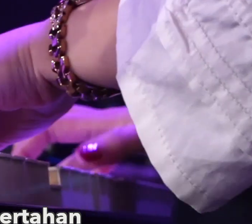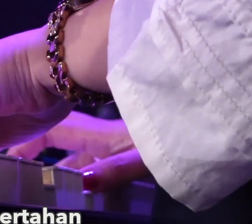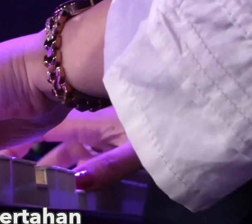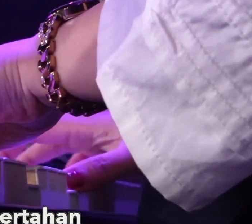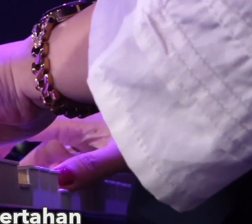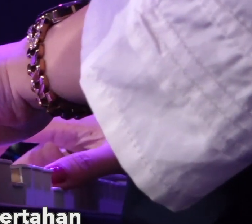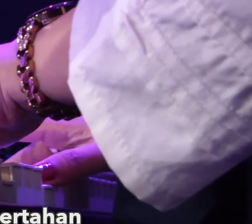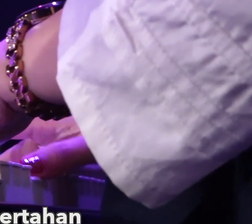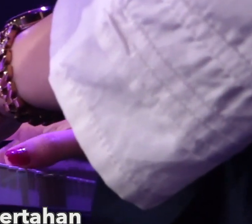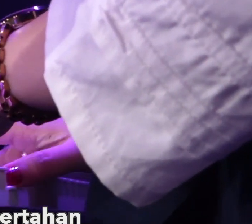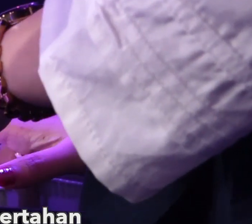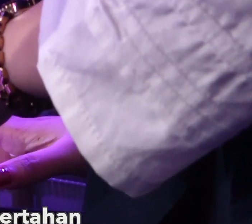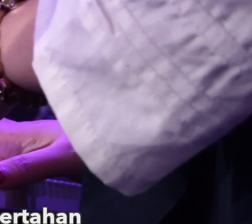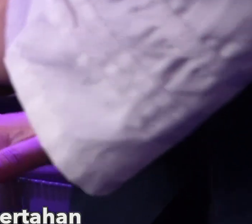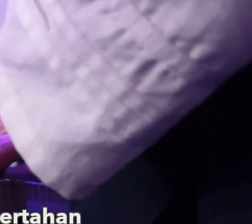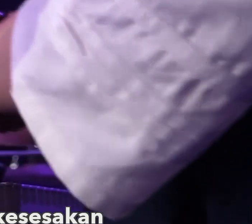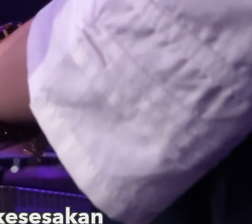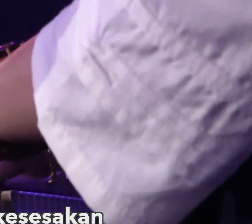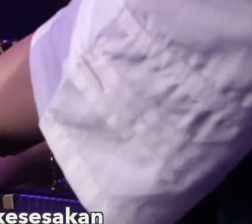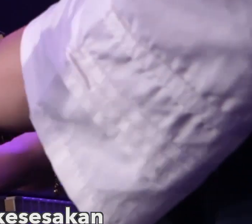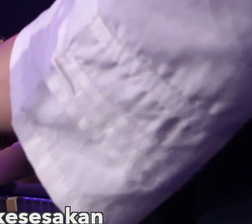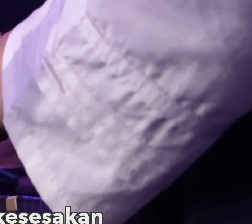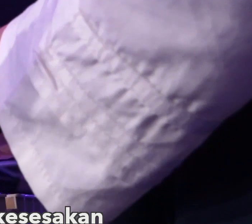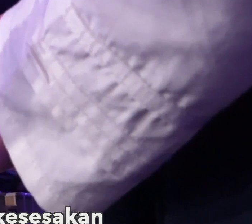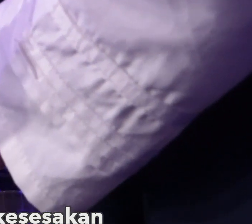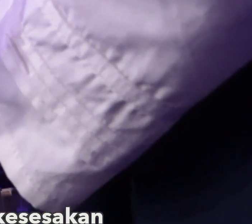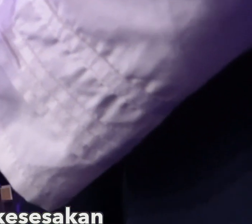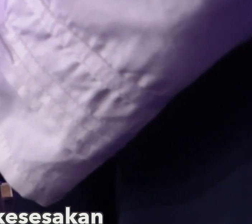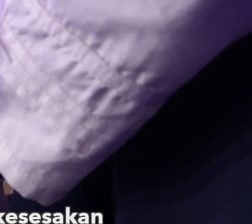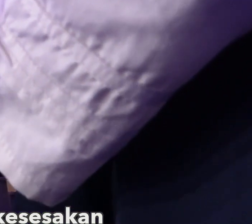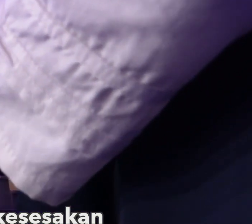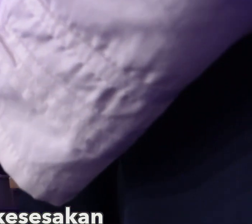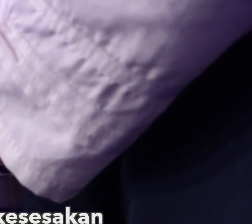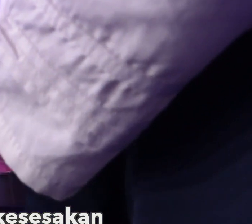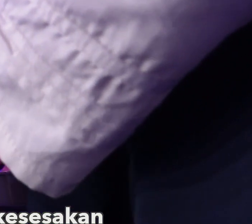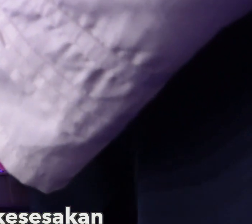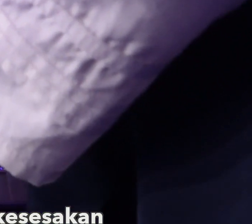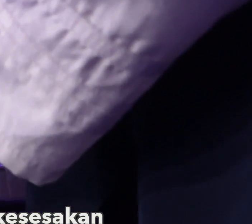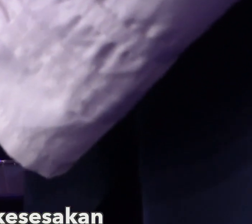kuatkan aku bertahan, Kau